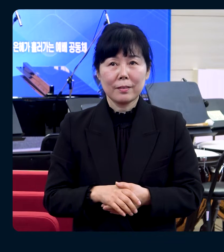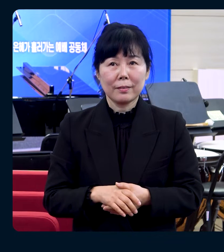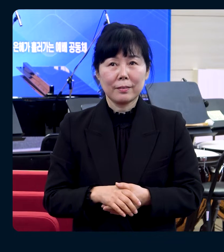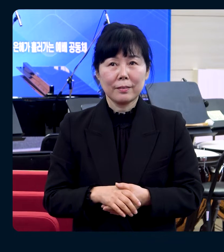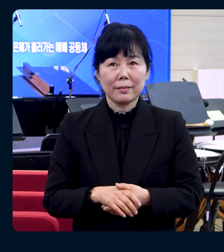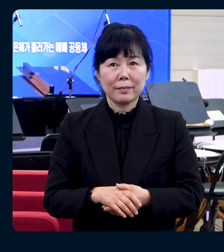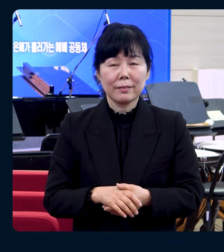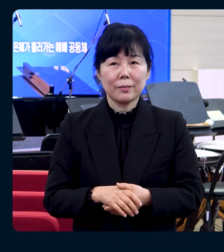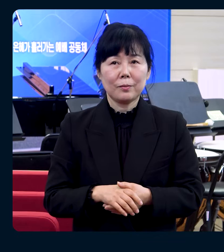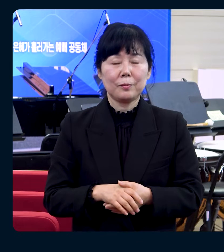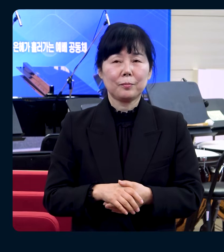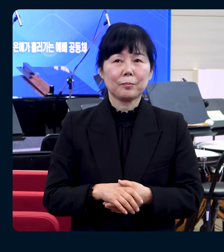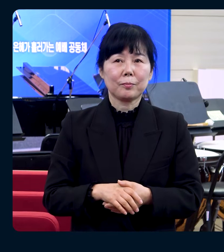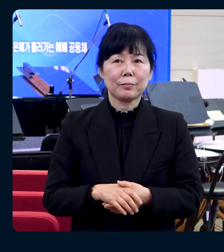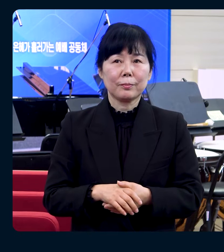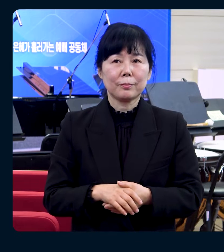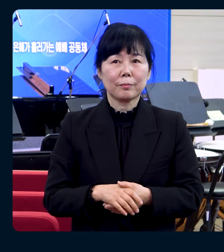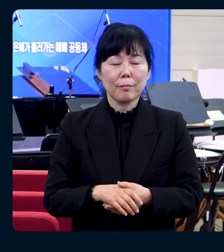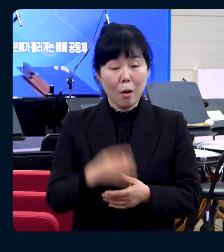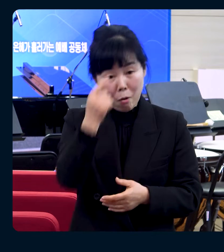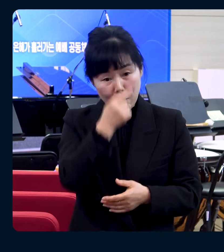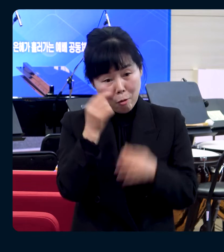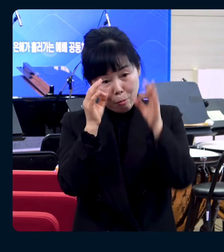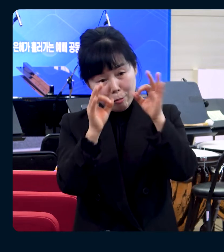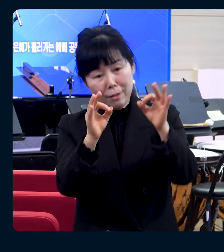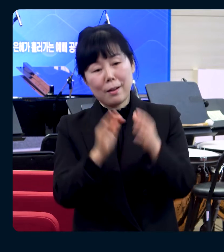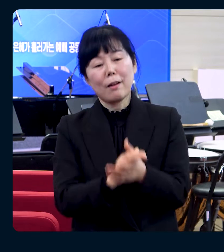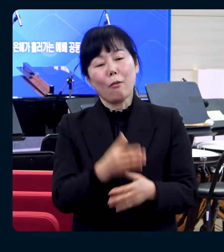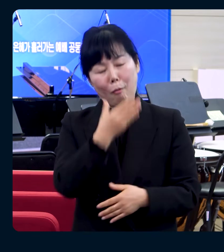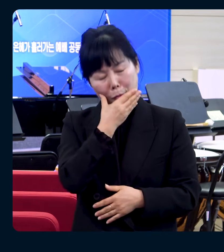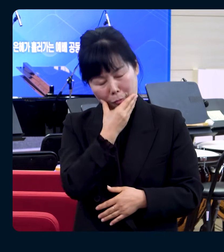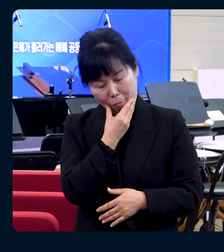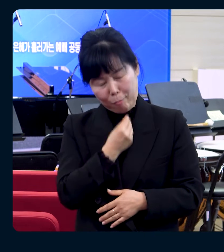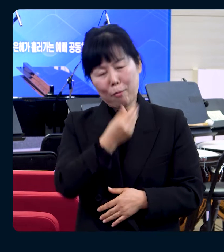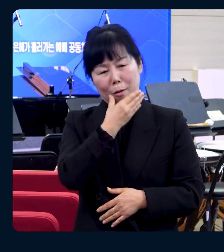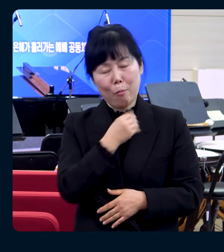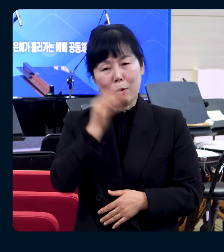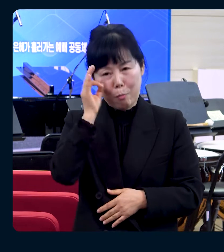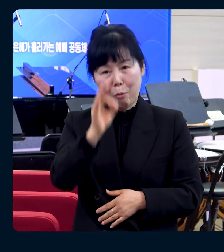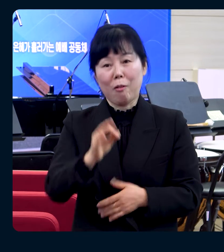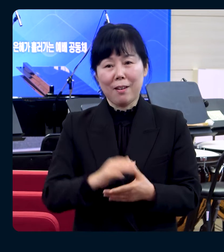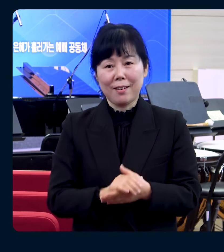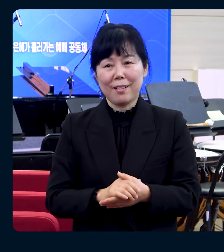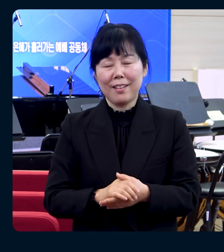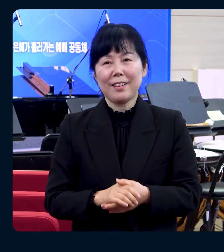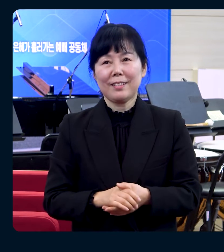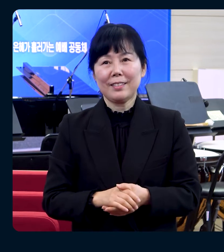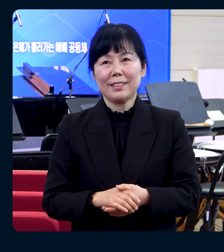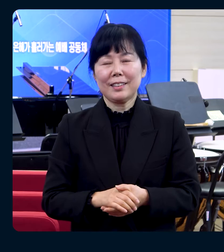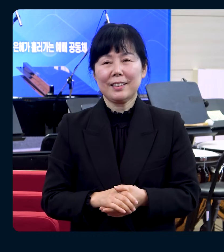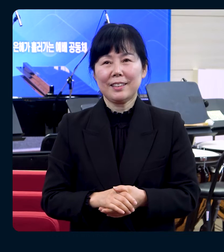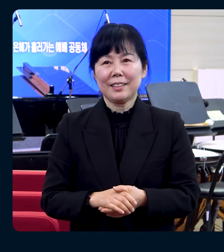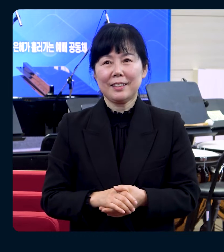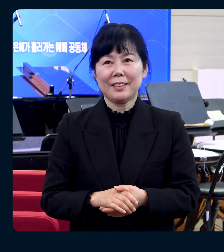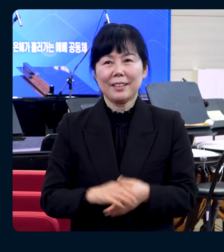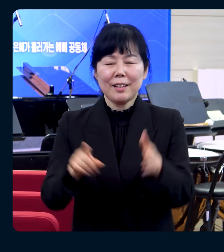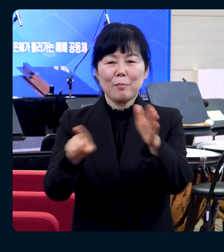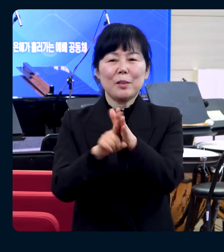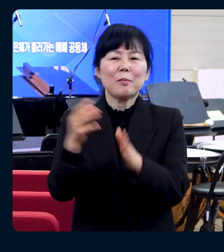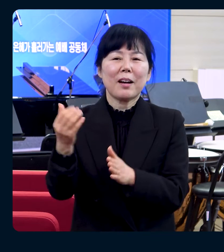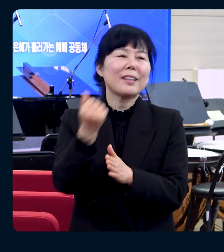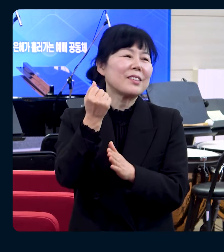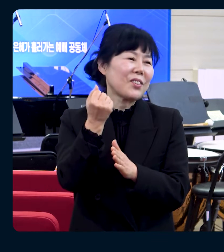보면 사람들이 다 드러나잖아요. 그렇죠? 딱 보면 아무리 뭐 안 좋게도 딱 보면 나오거든요. 여기도 다 나옵니다,